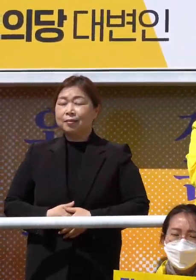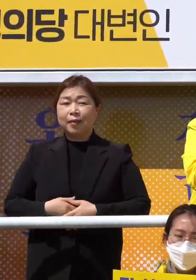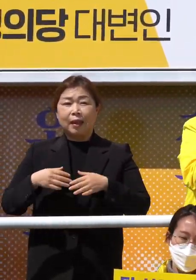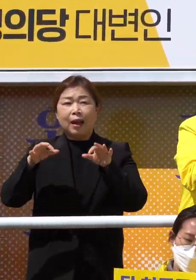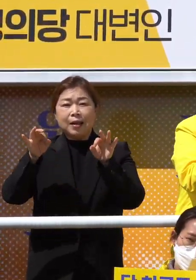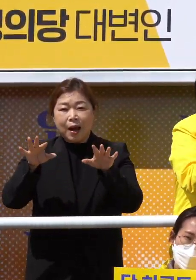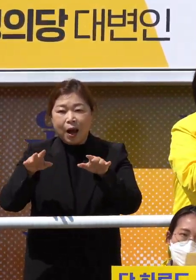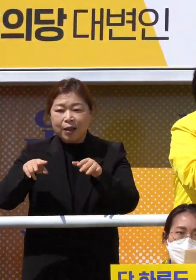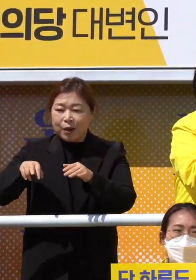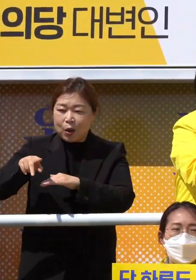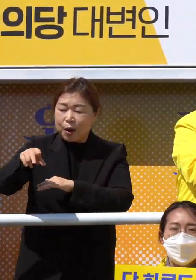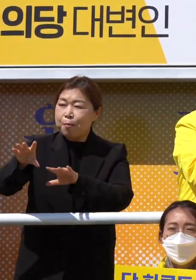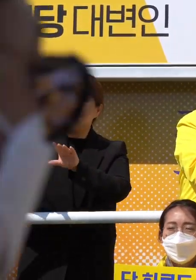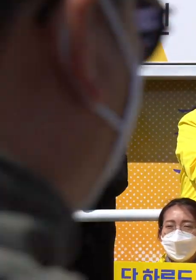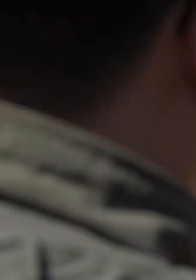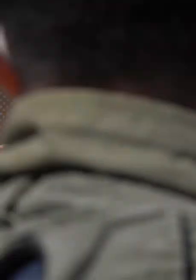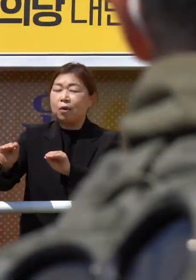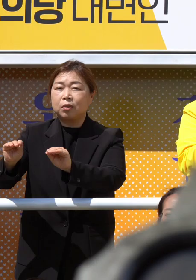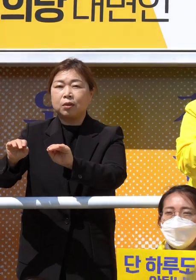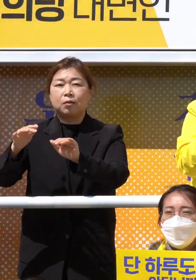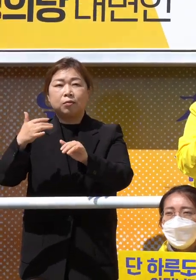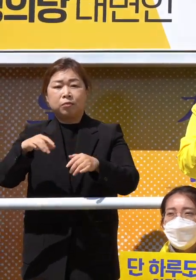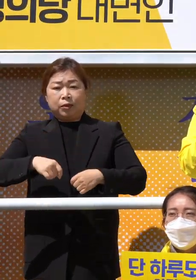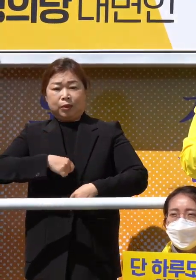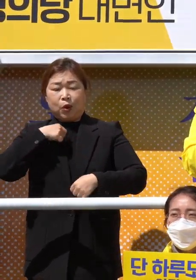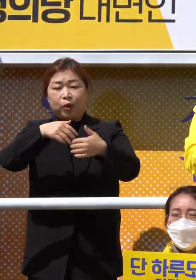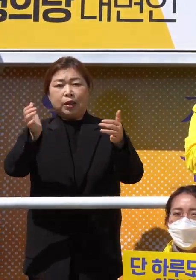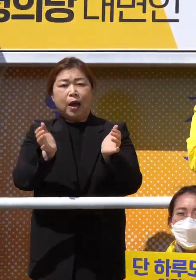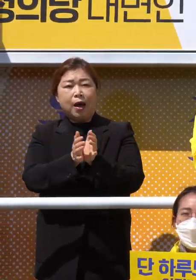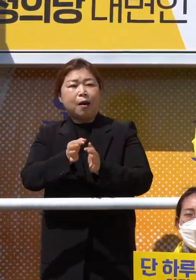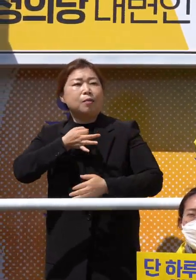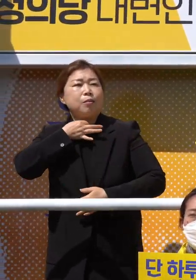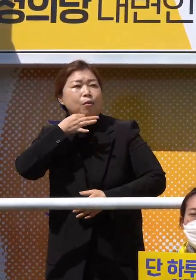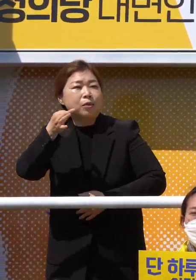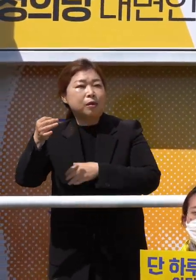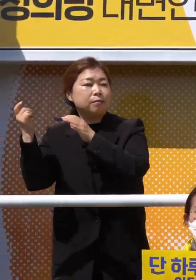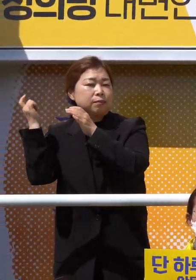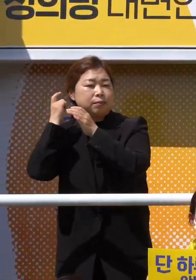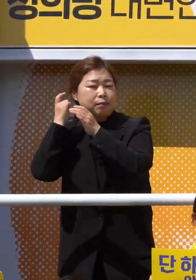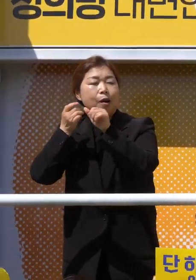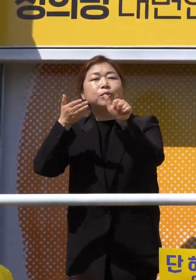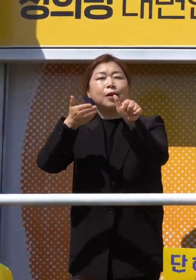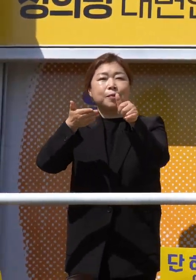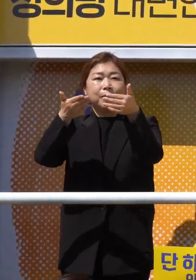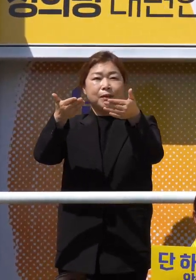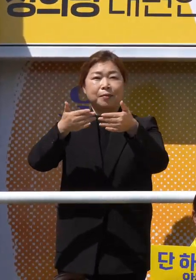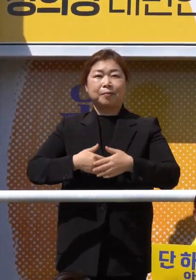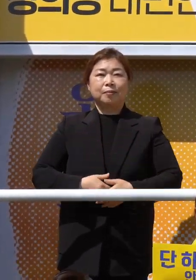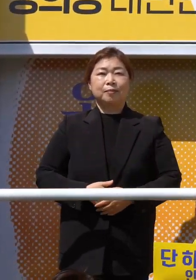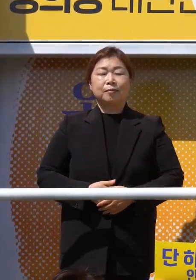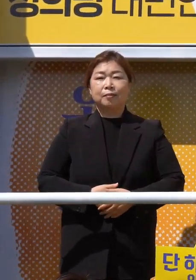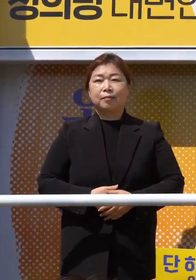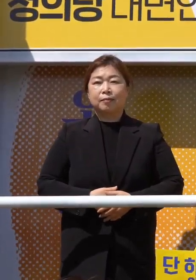잠깐 걸음을 멈추고 우리 정의당의 목소리를 들어주시기 바랍니다.